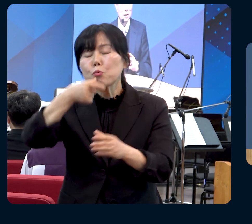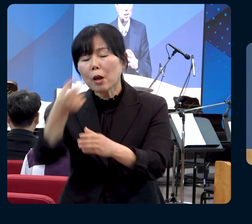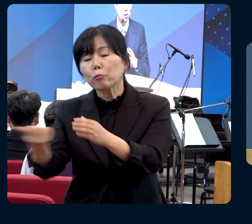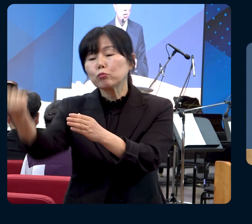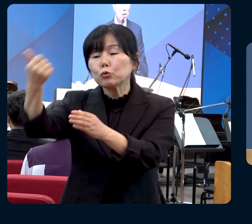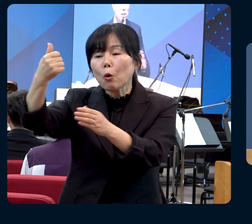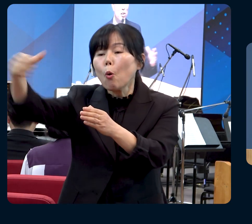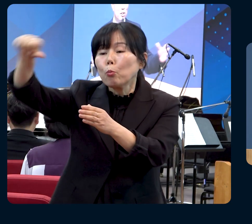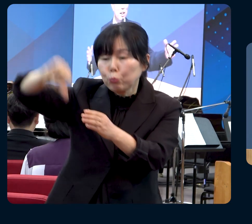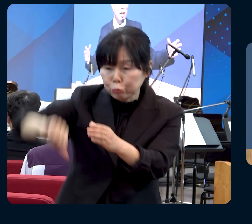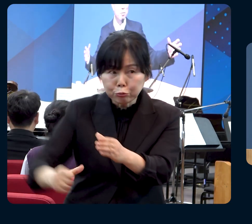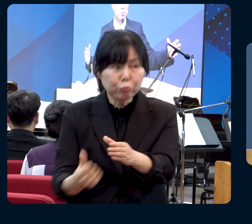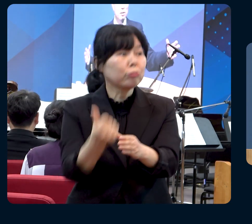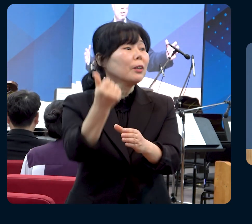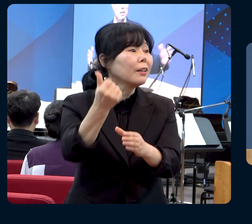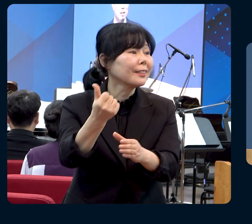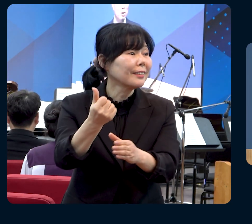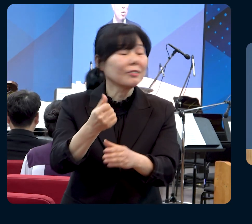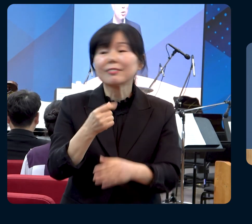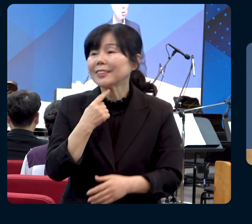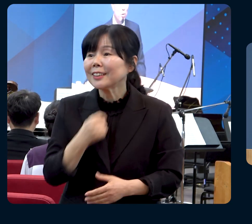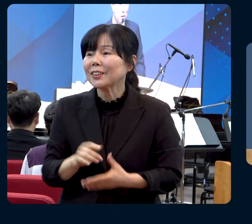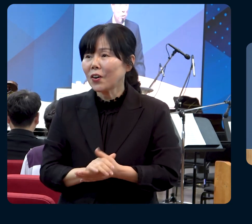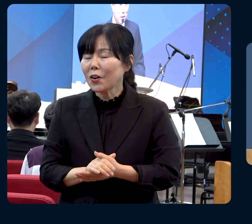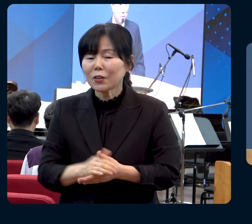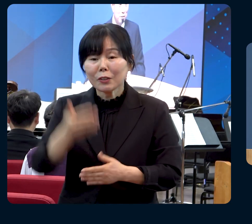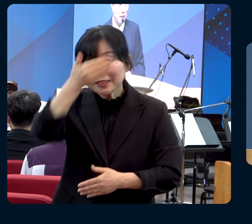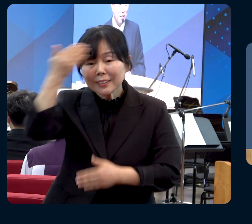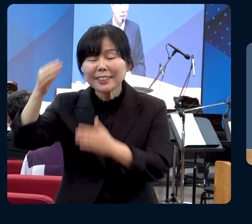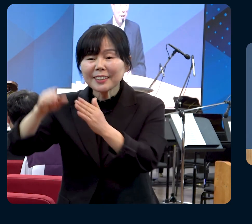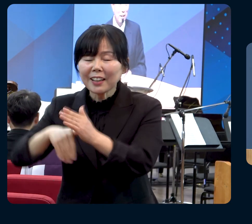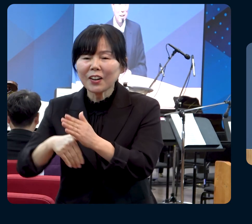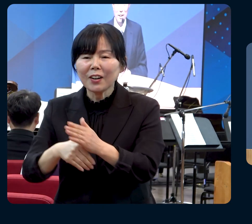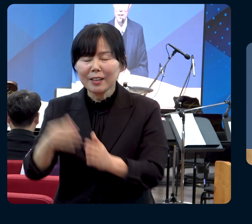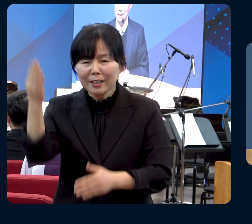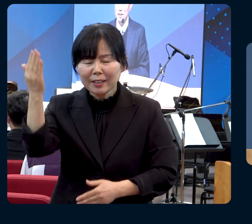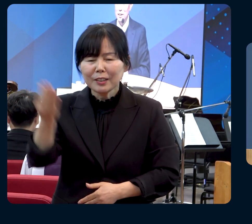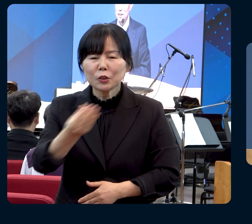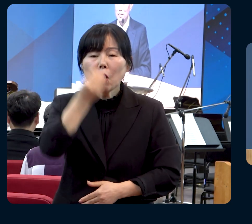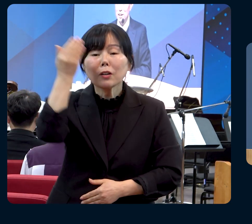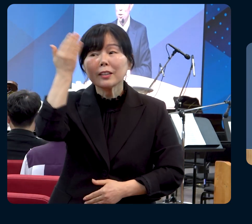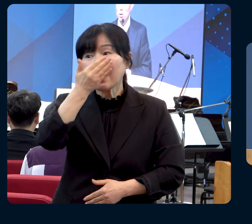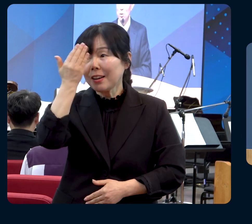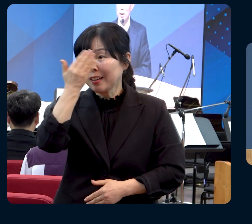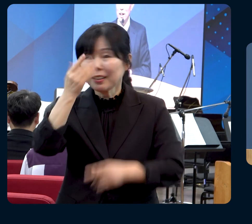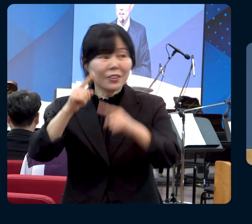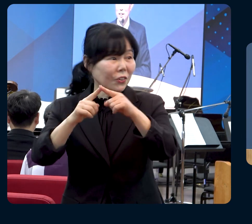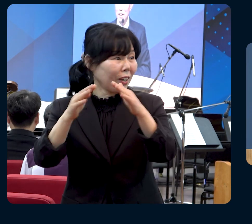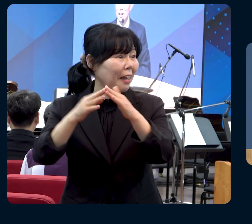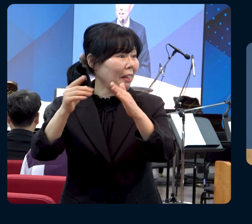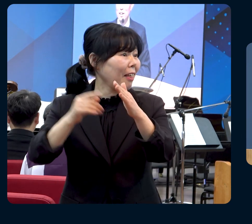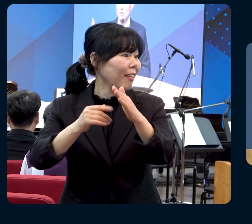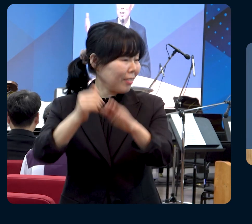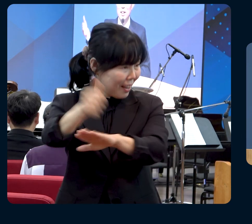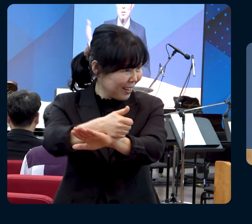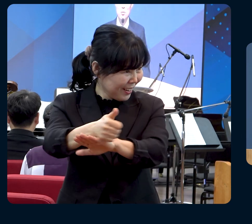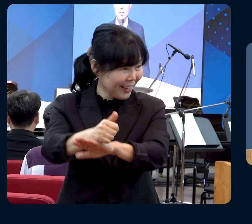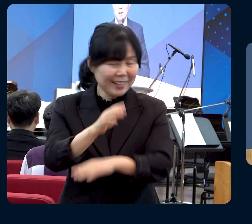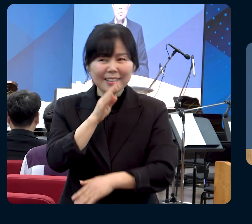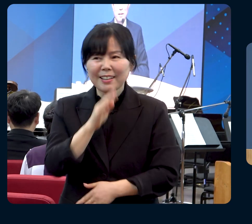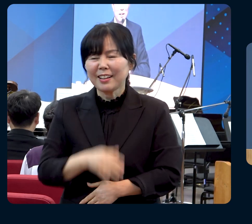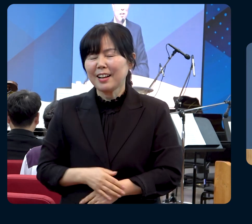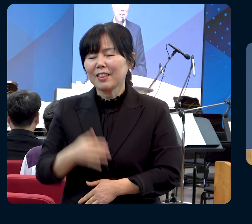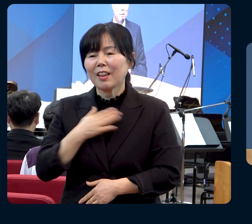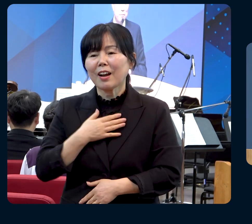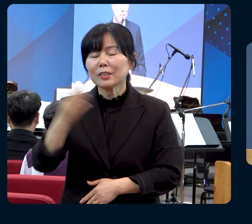그리고 청년 시절의 대부분을 성결교회에서 보냈습니다. 제가 성결교회 다닐 때 우리 유